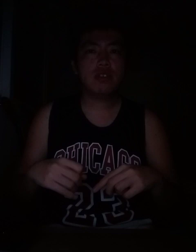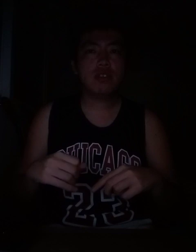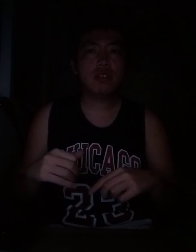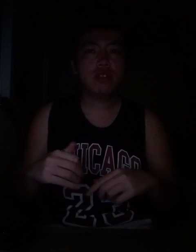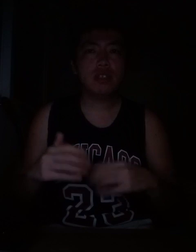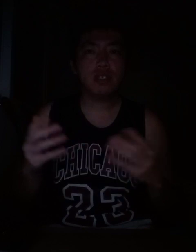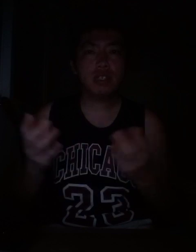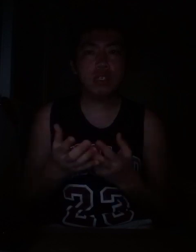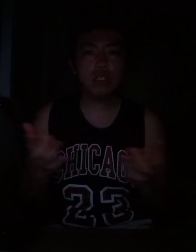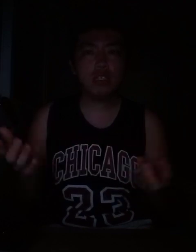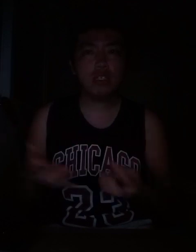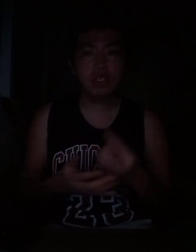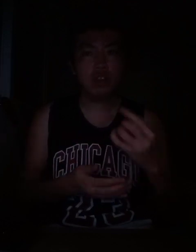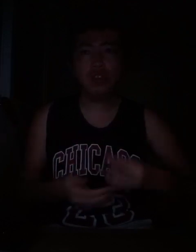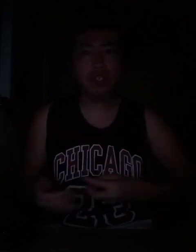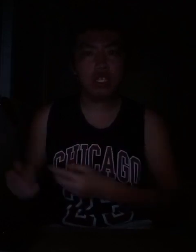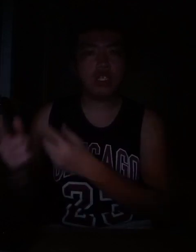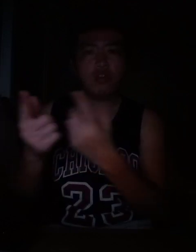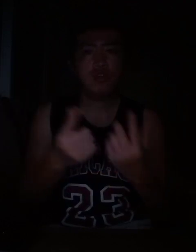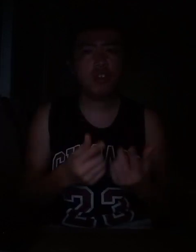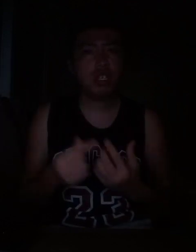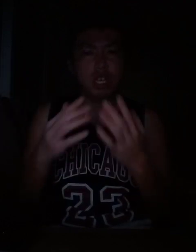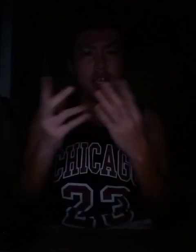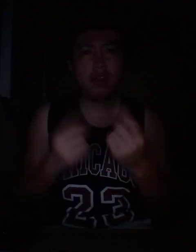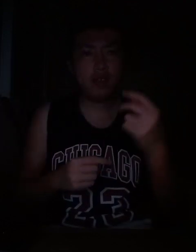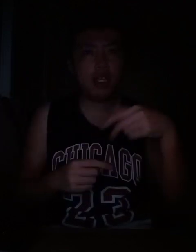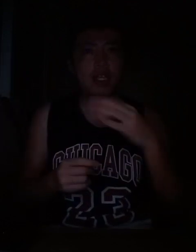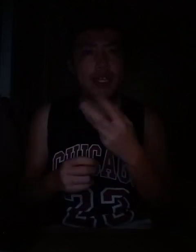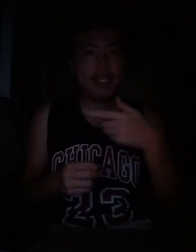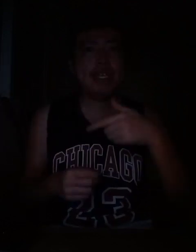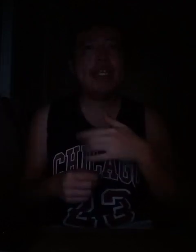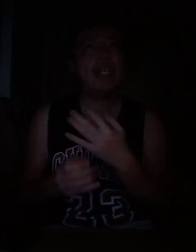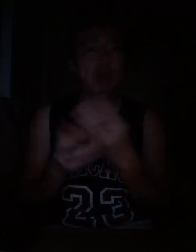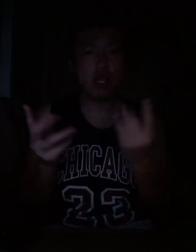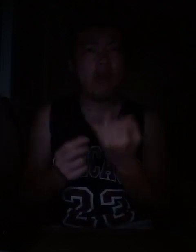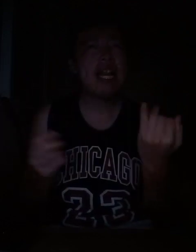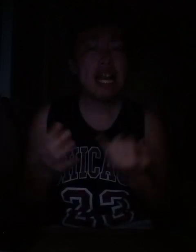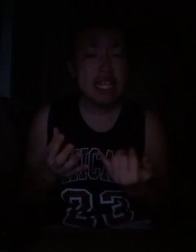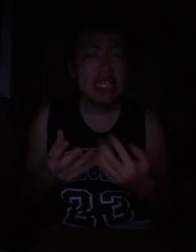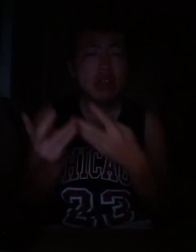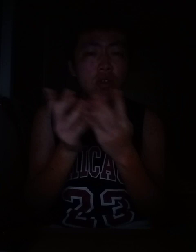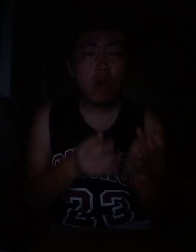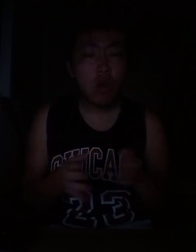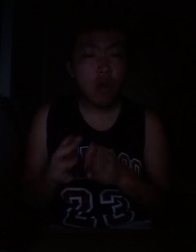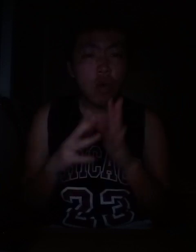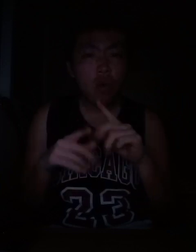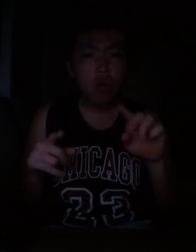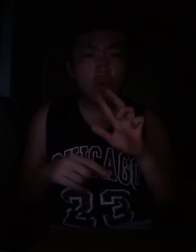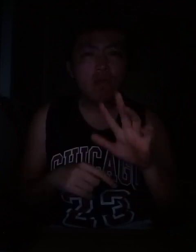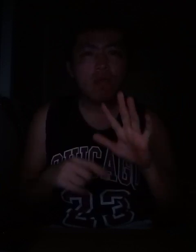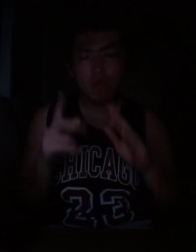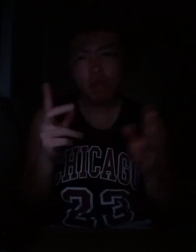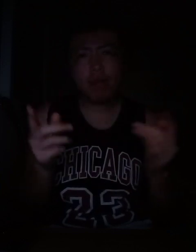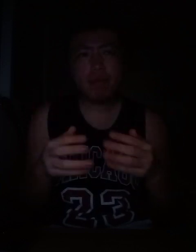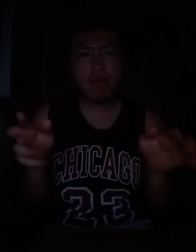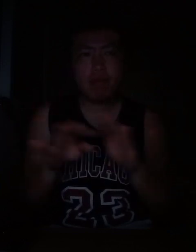네, 이곳 기숙사에는 독일과 기니, 과테말라 등 8개국 대원 1,380여 명이 캠프가